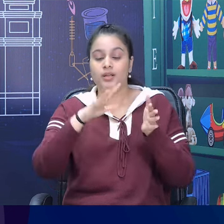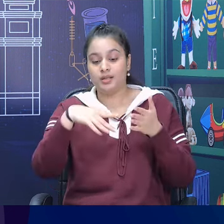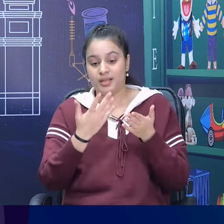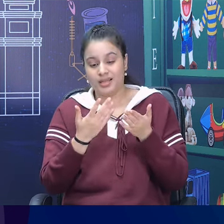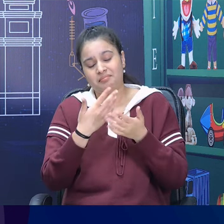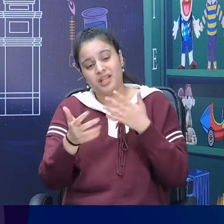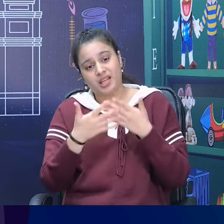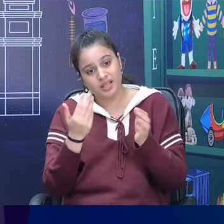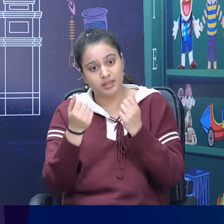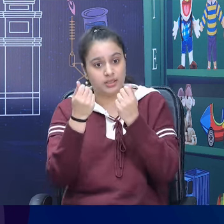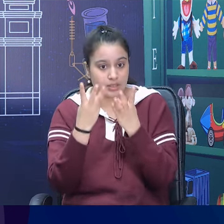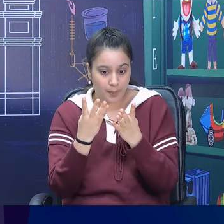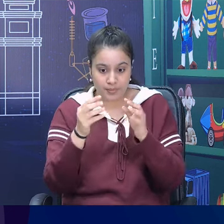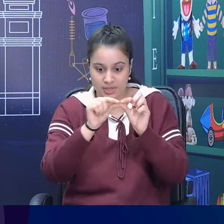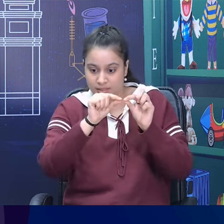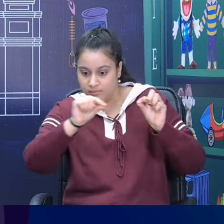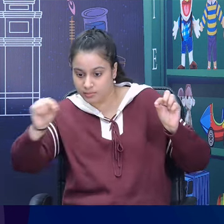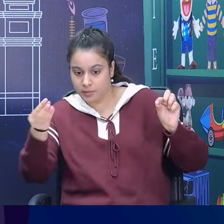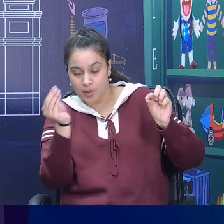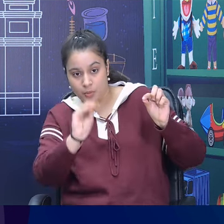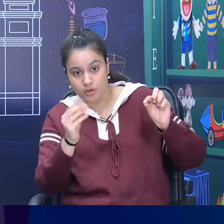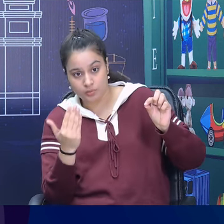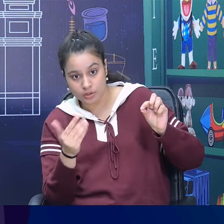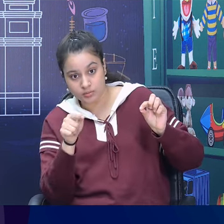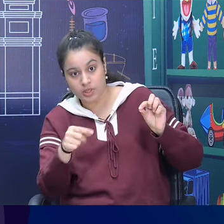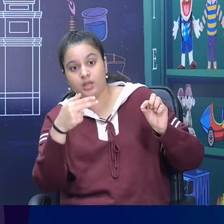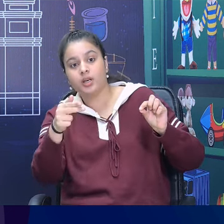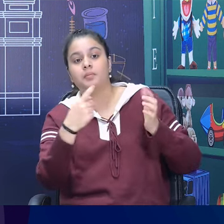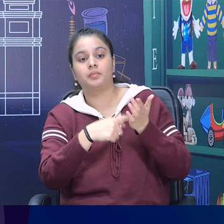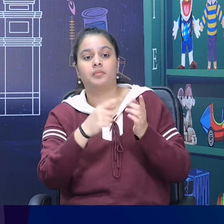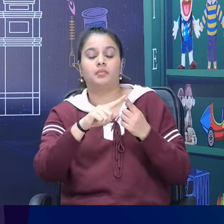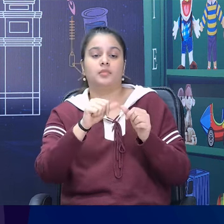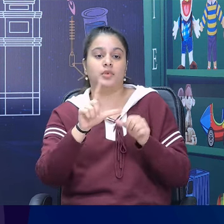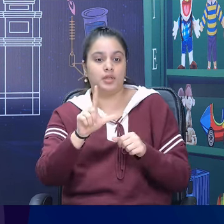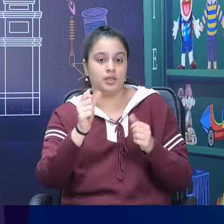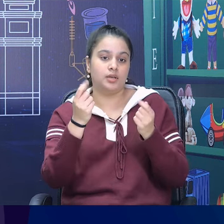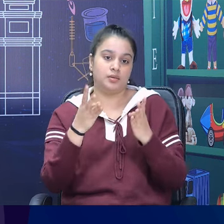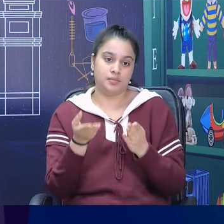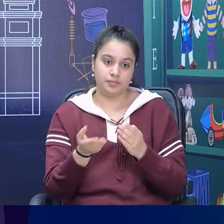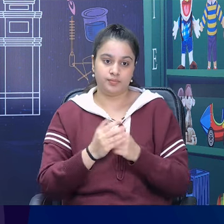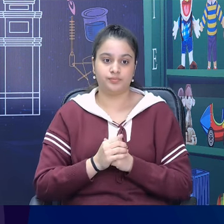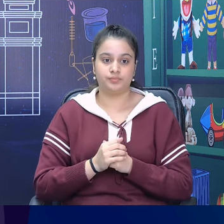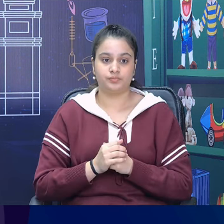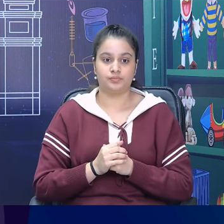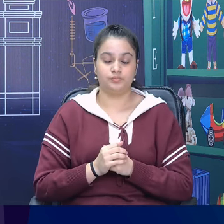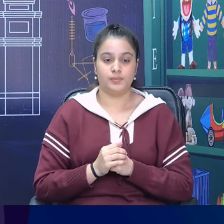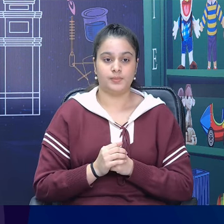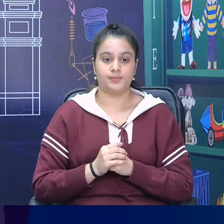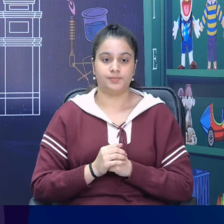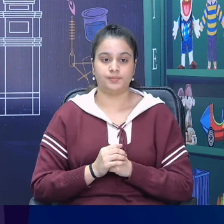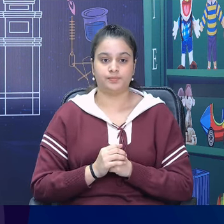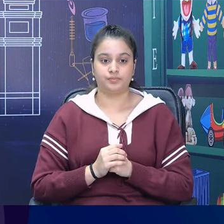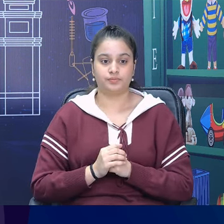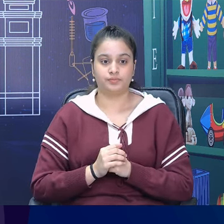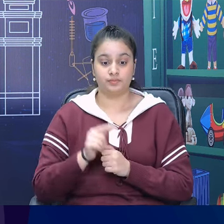द नंबर लाइन इज अ रियल नंबर तो हर एक नंबर जो कि भी हम नंबर लाइन पर देखते हैं या रिप्रेजेंट कर पाते हैं वो रियल नंबर कहलाता है